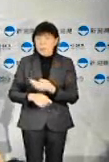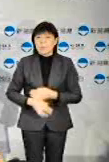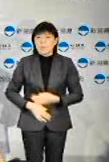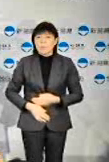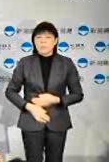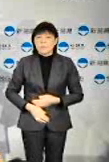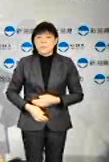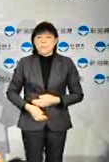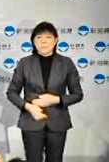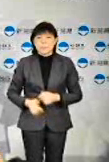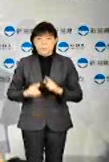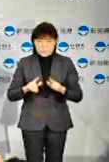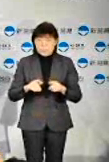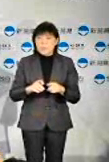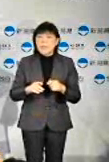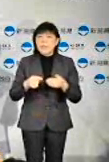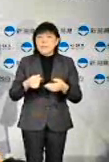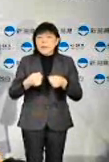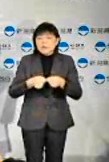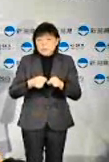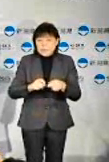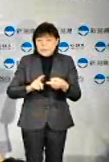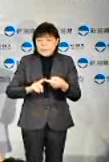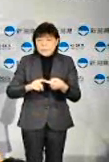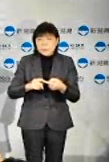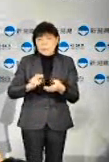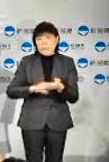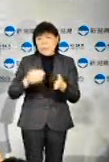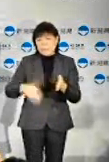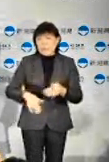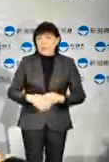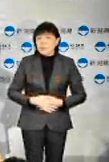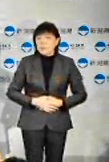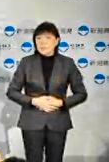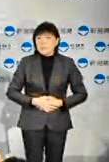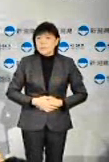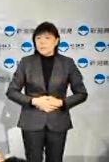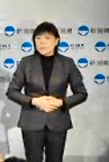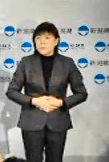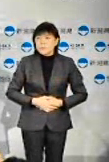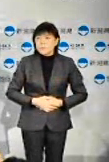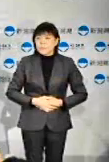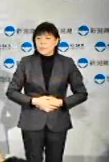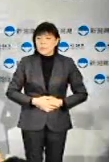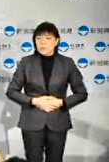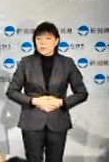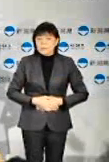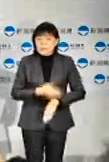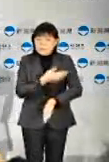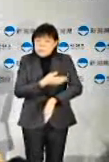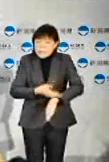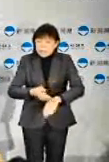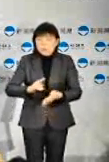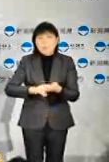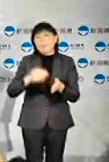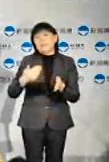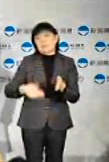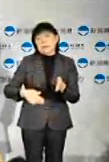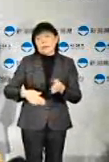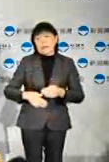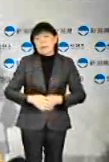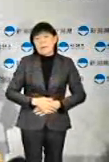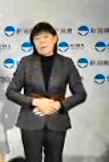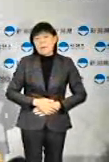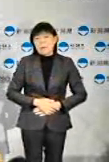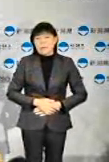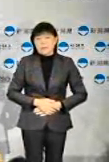言ってるでしょ、はい、 まだ具体的には決まってない だいたいそんなさっきからスケジュール感もないですよって言ってるじゃないですか。